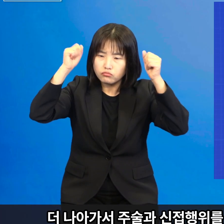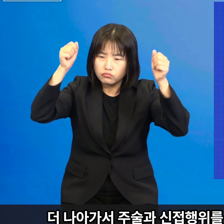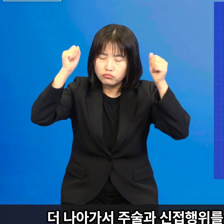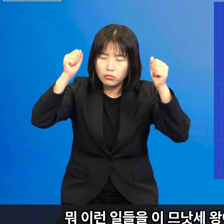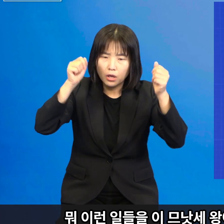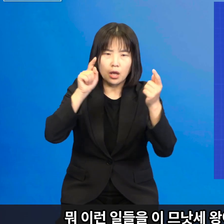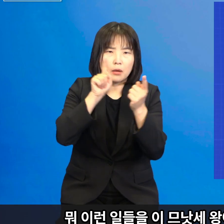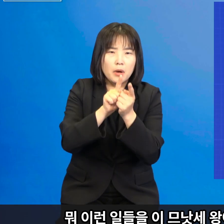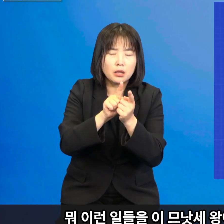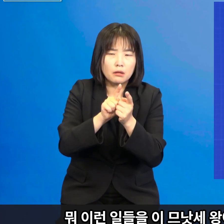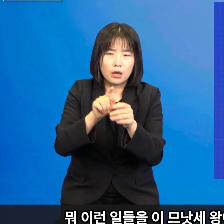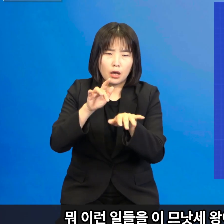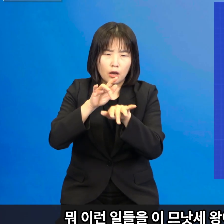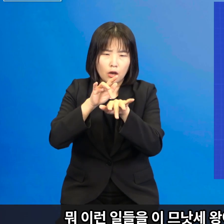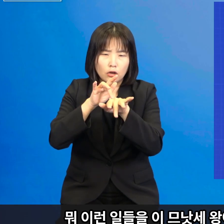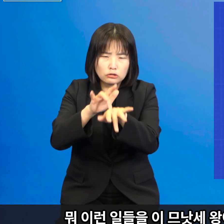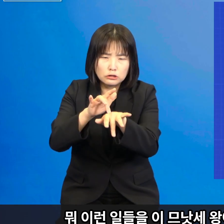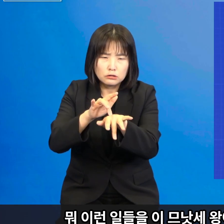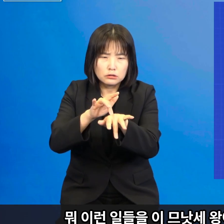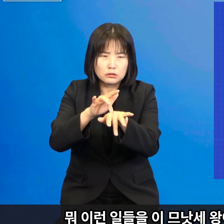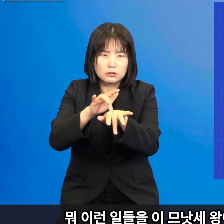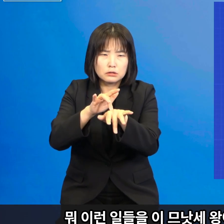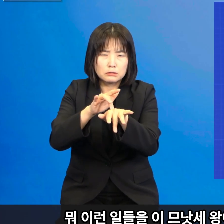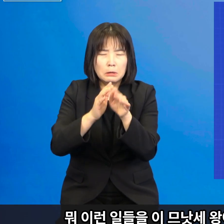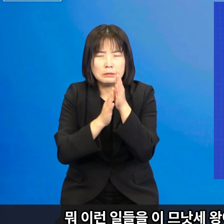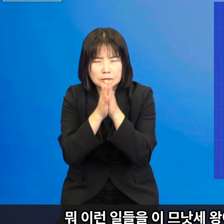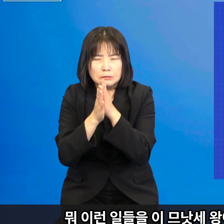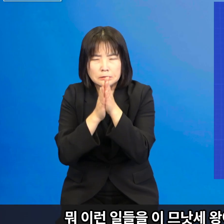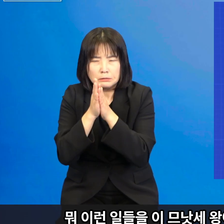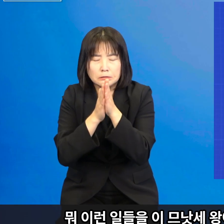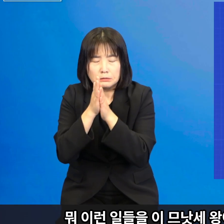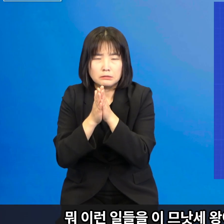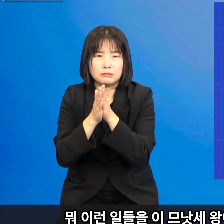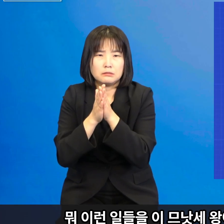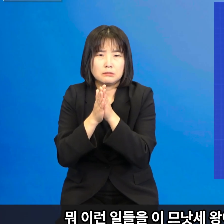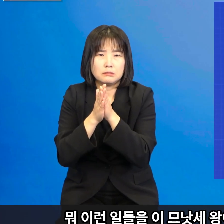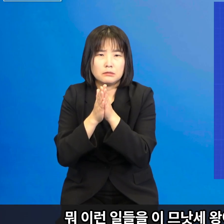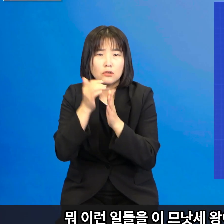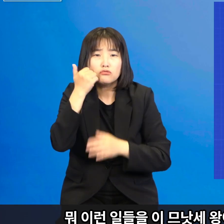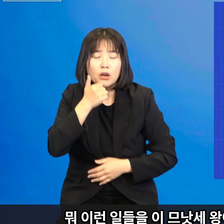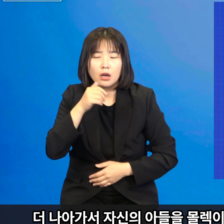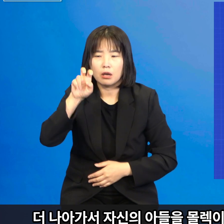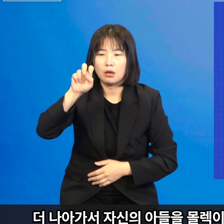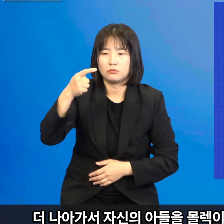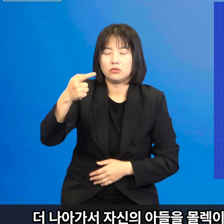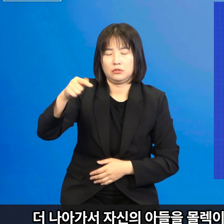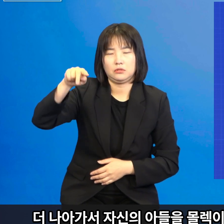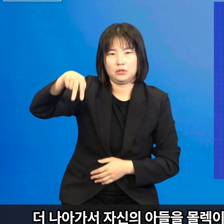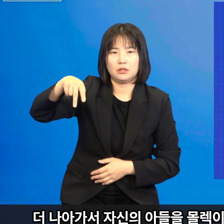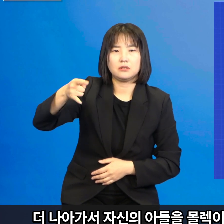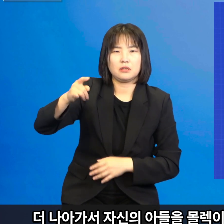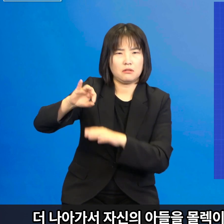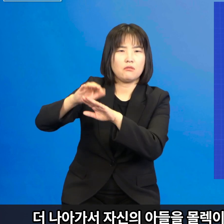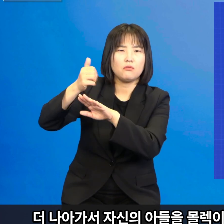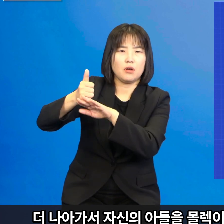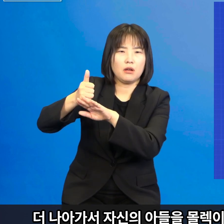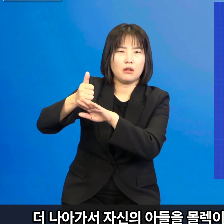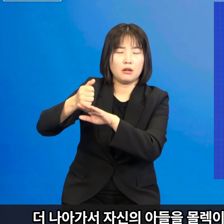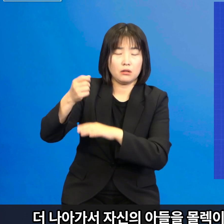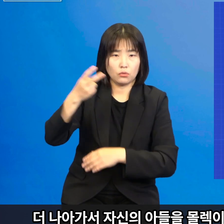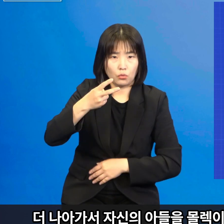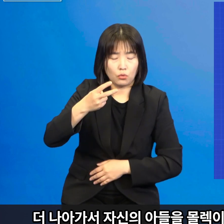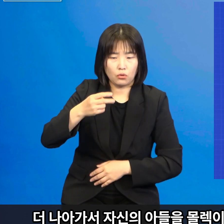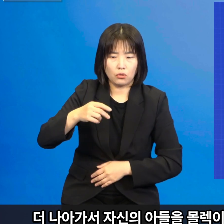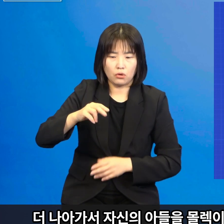귀신을 불러내며 이런 일들을 이 므낫세 왕이 합니다. 이거 정말 최악이죠. 더 나아가서 자신의